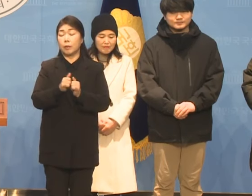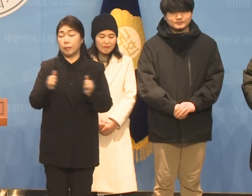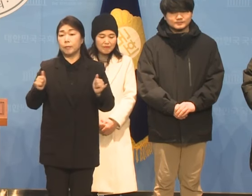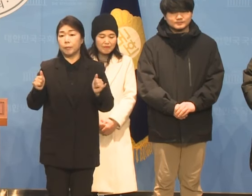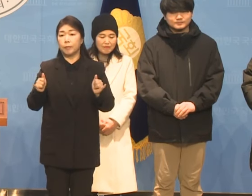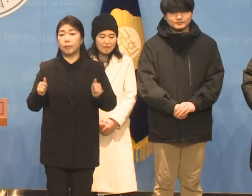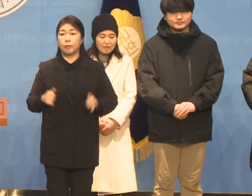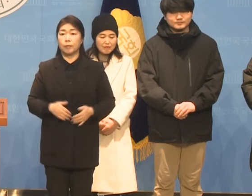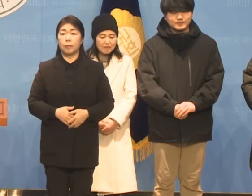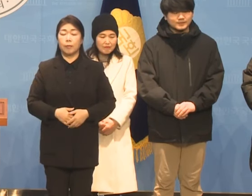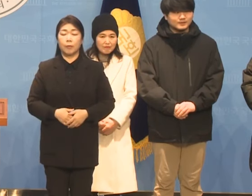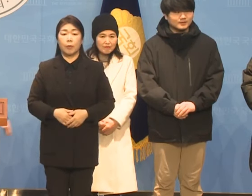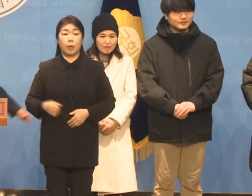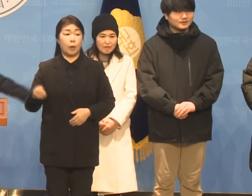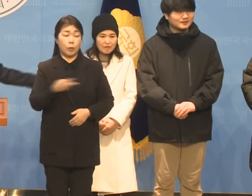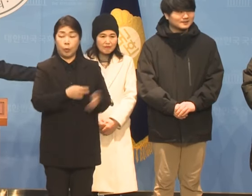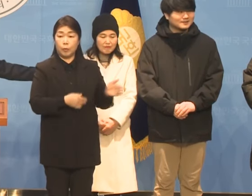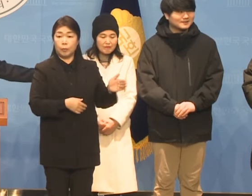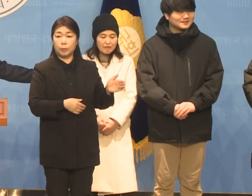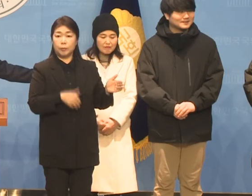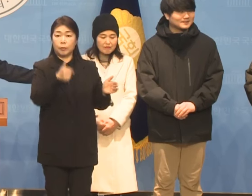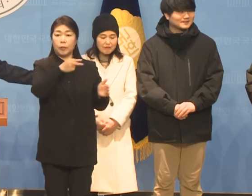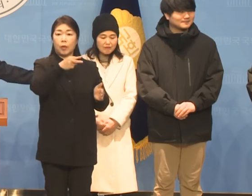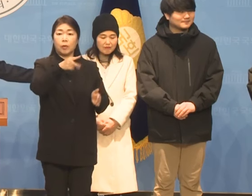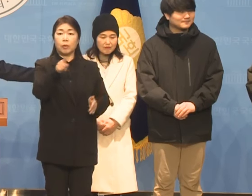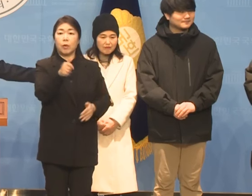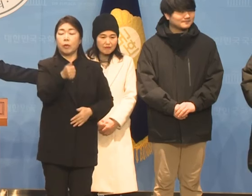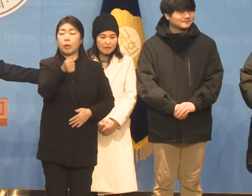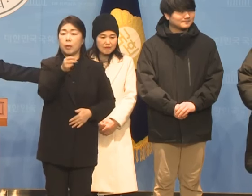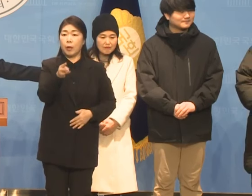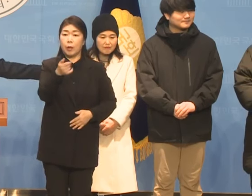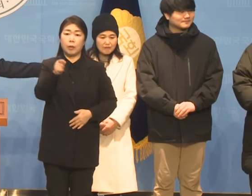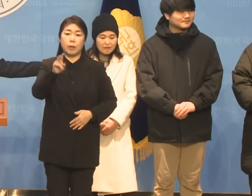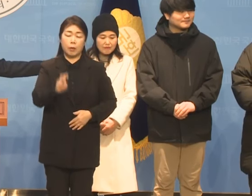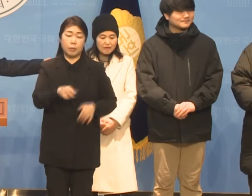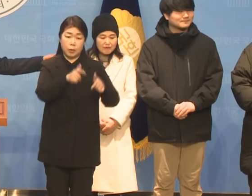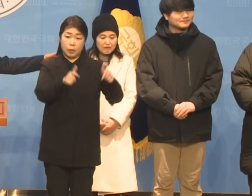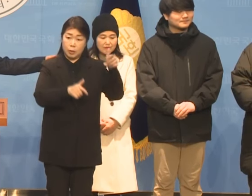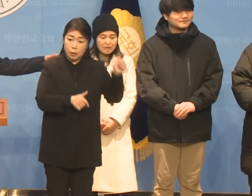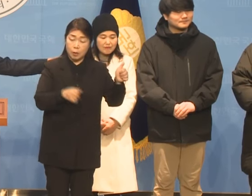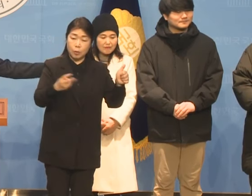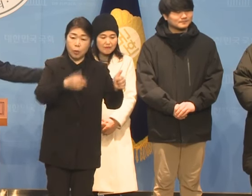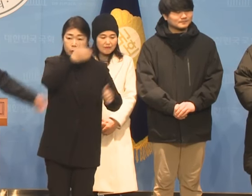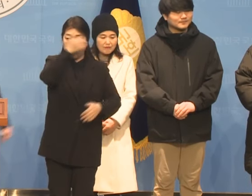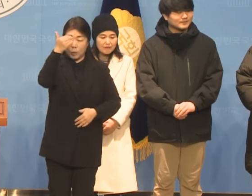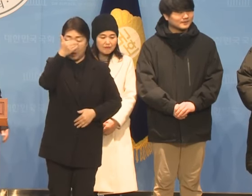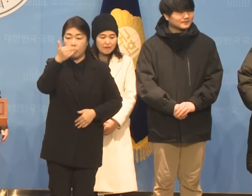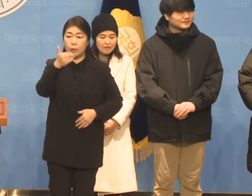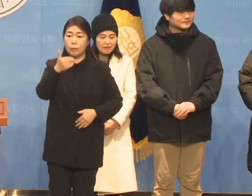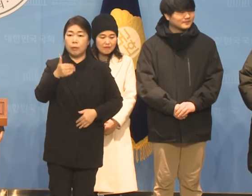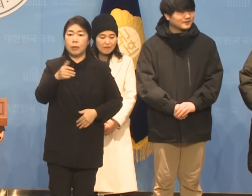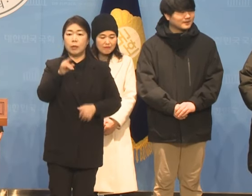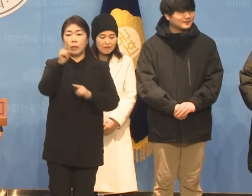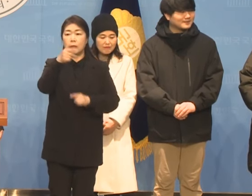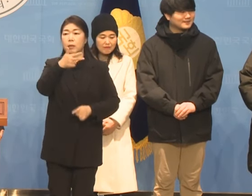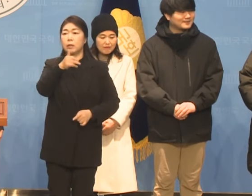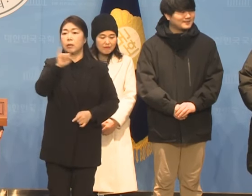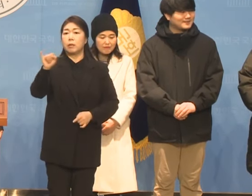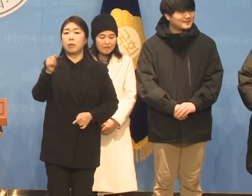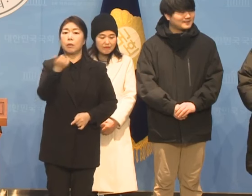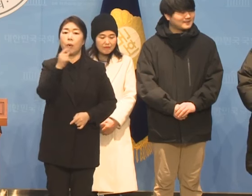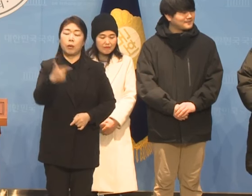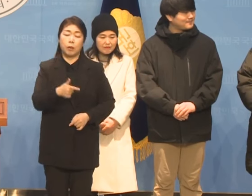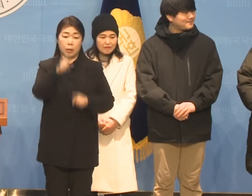행정실에서 일하셨던 국장님, 그리고 선해남 실장님, 그리고 우리 청년 이지환 씨,